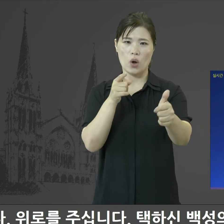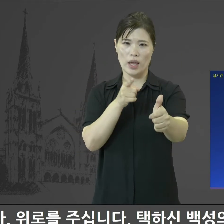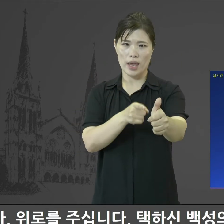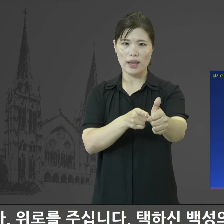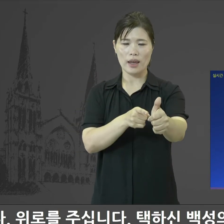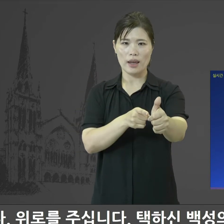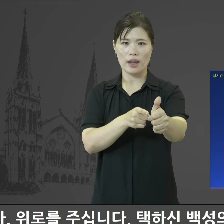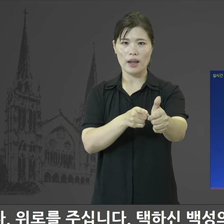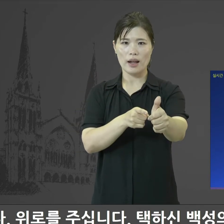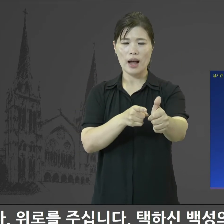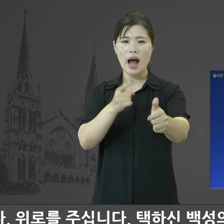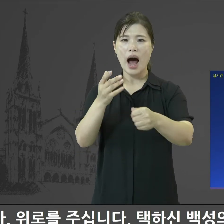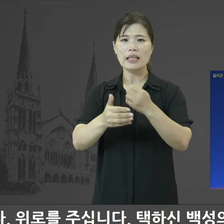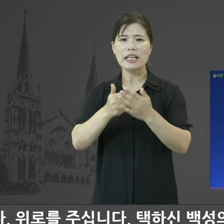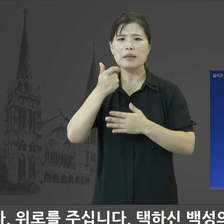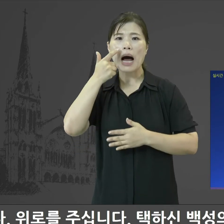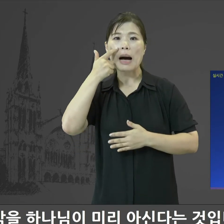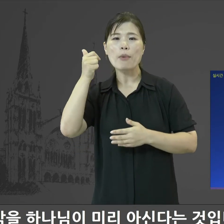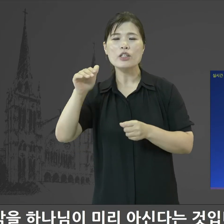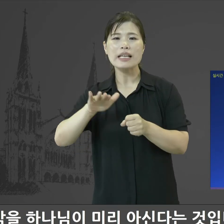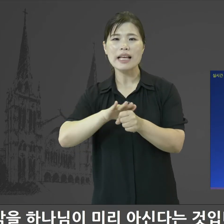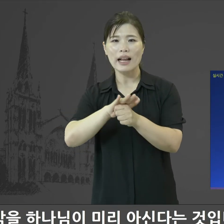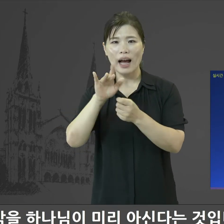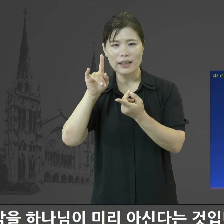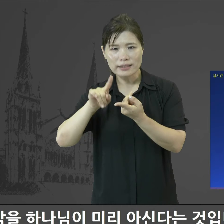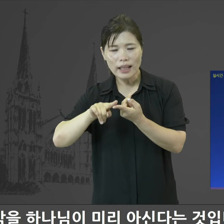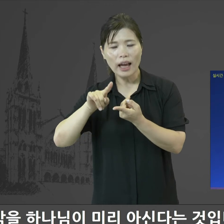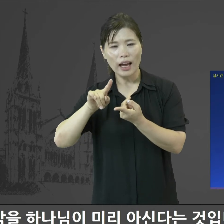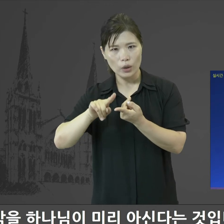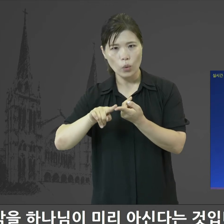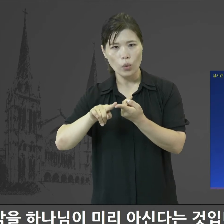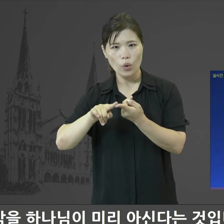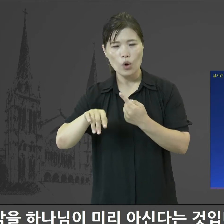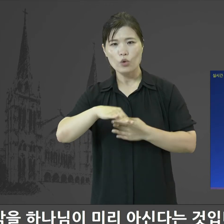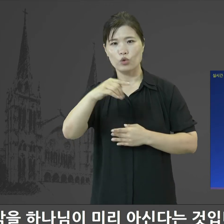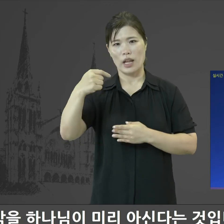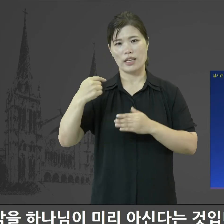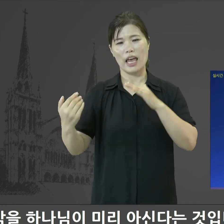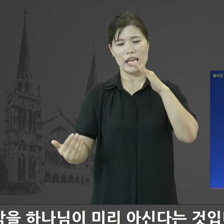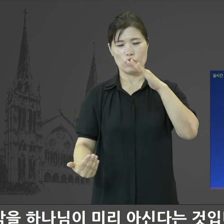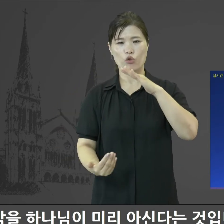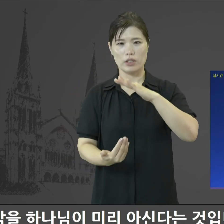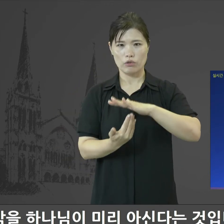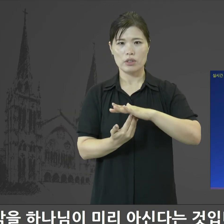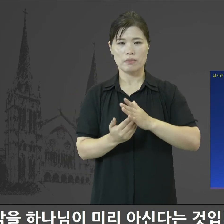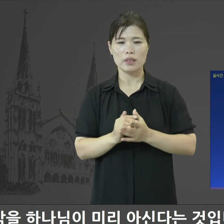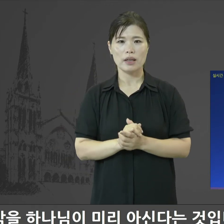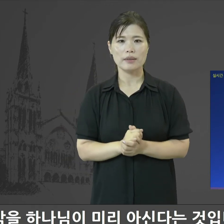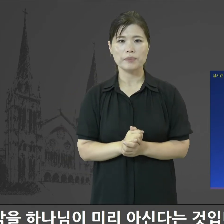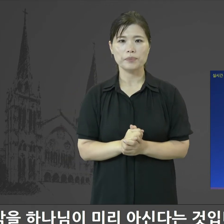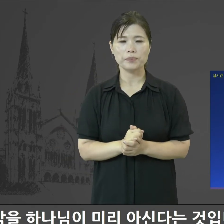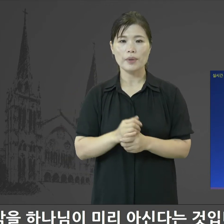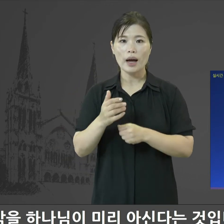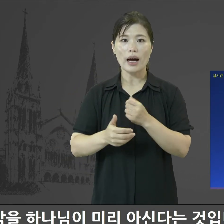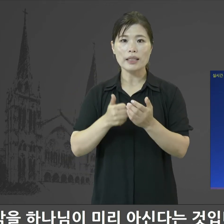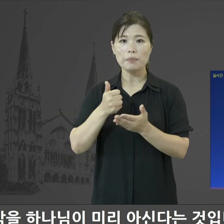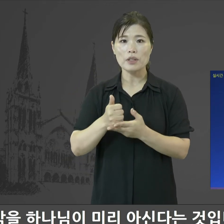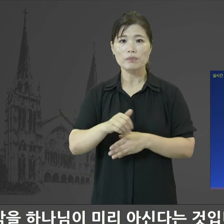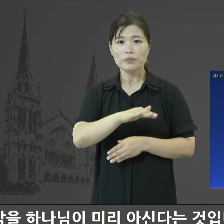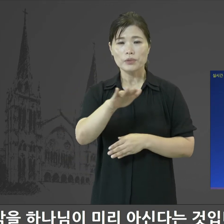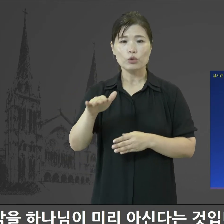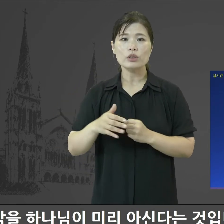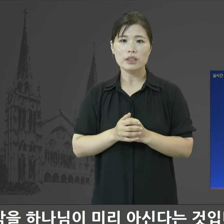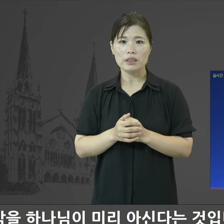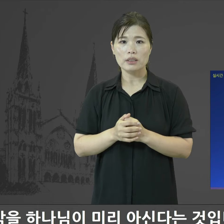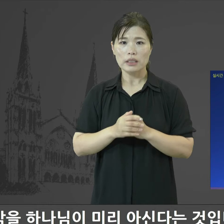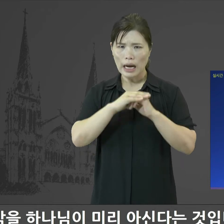아버지로서의 하나님의 사랑에 따라 우리에게 이루어진 일들이라는 말씀입니다. 하나님께서 우리의 존재를 미리